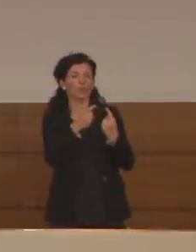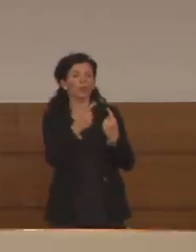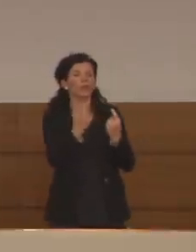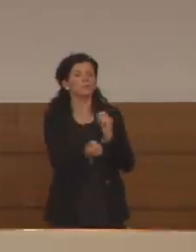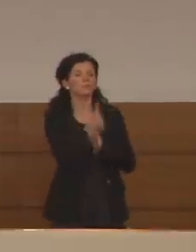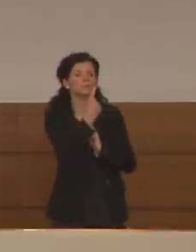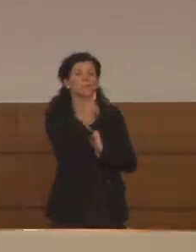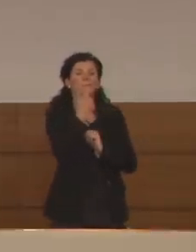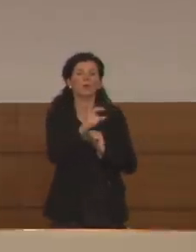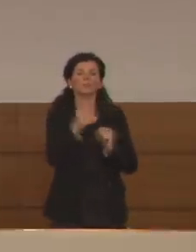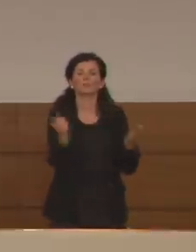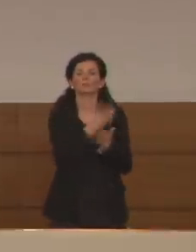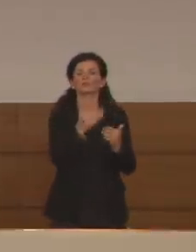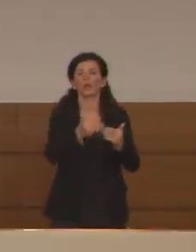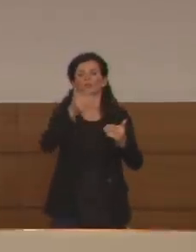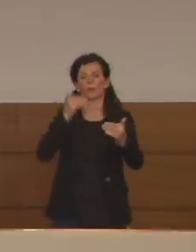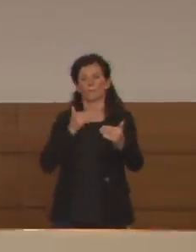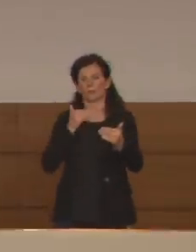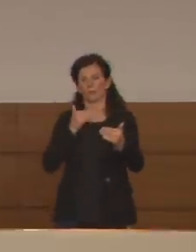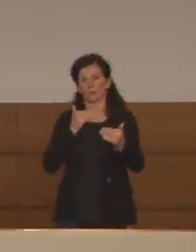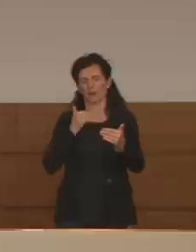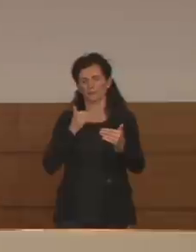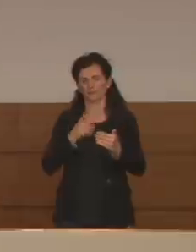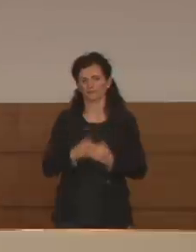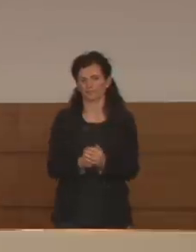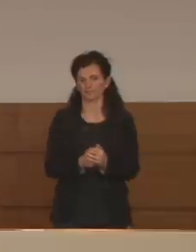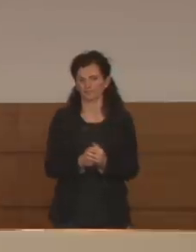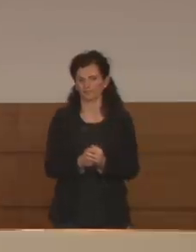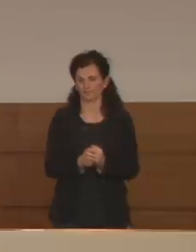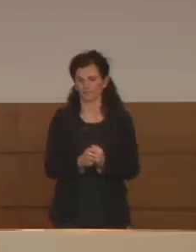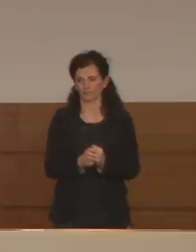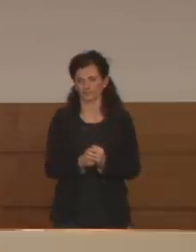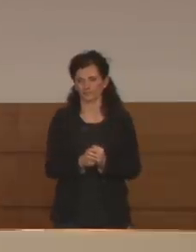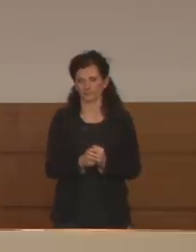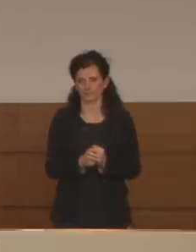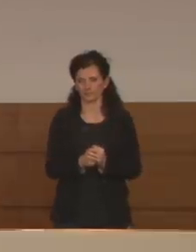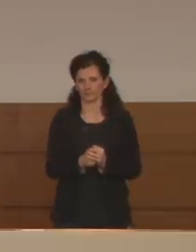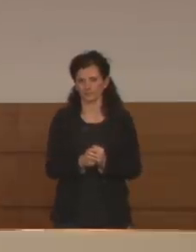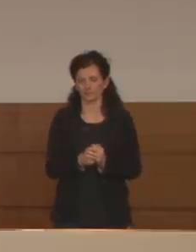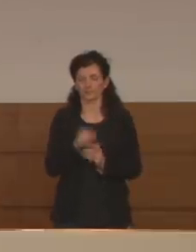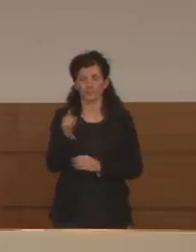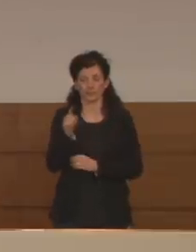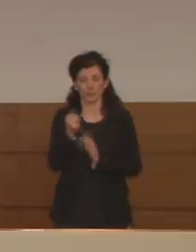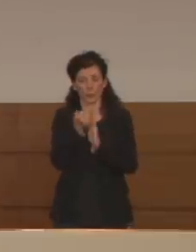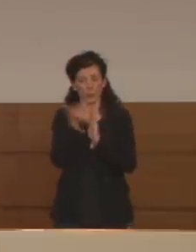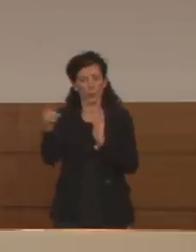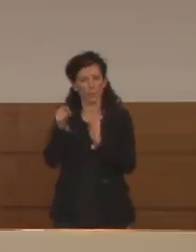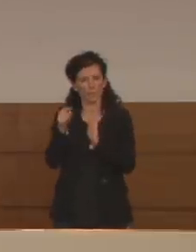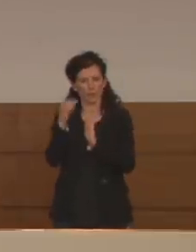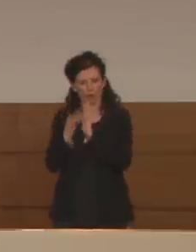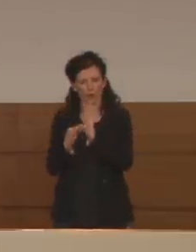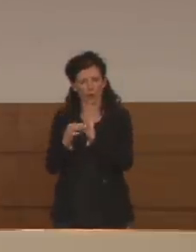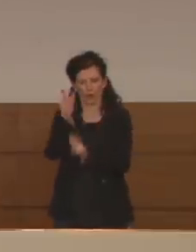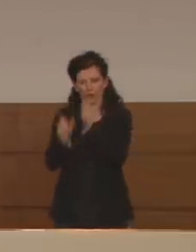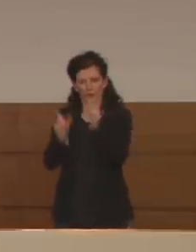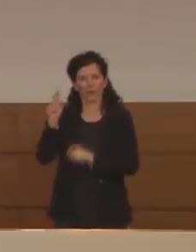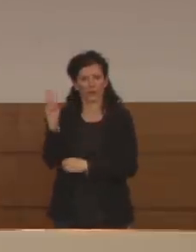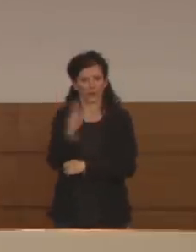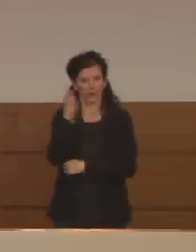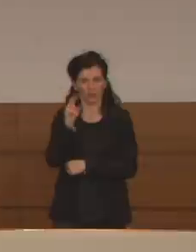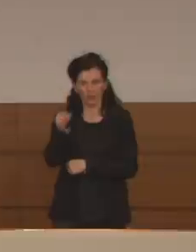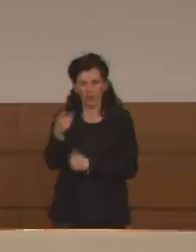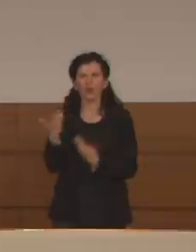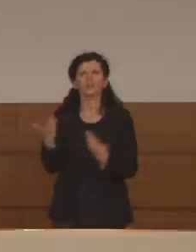contatti in termini di mortalità ancora di più perché chiaramente la portata può essere anche